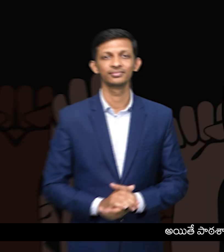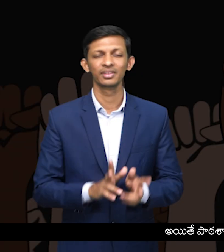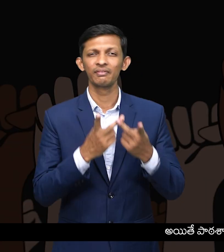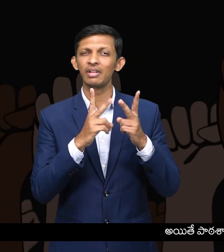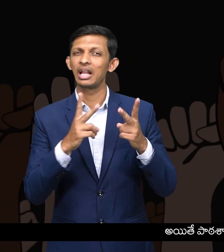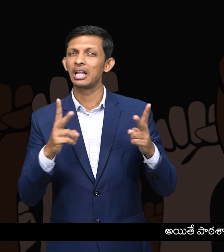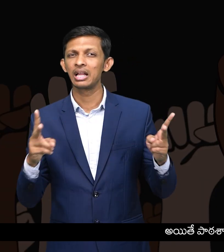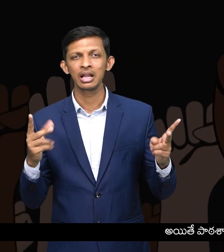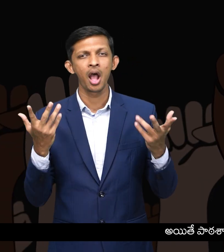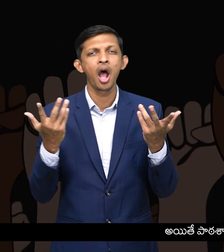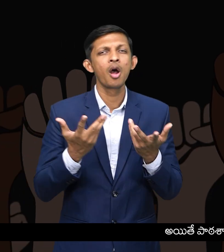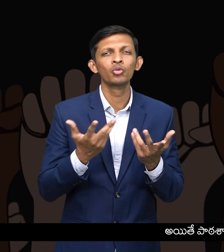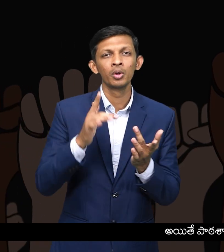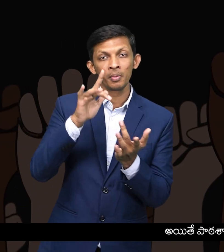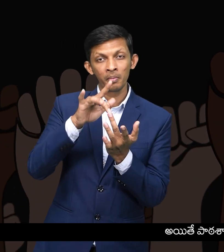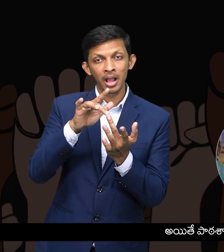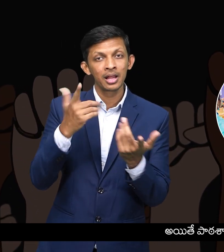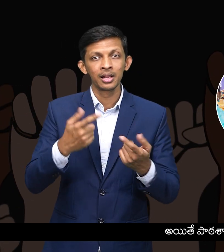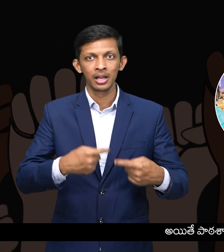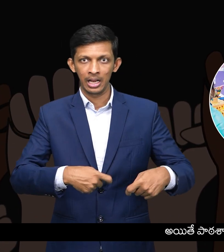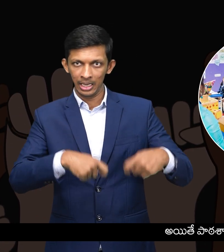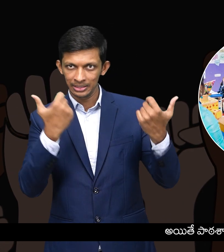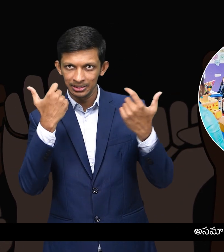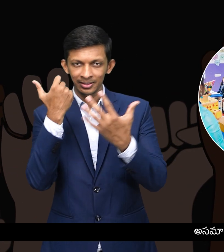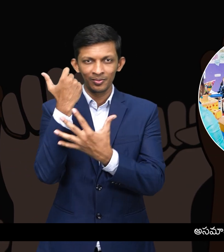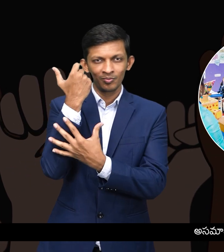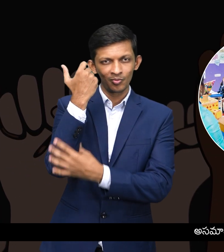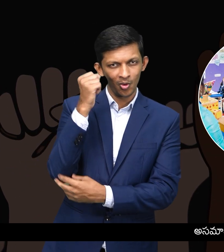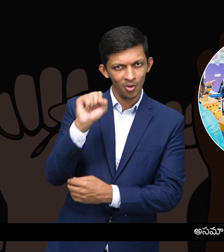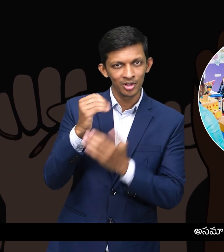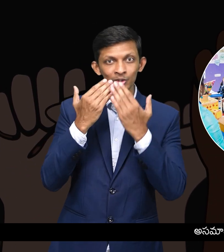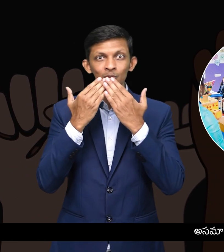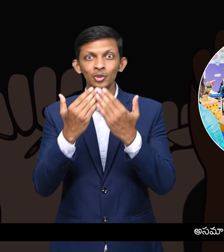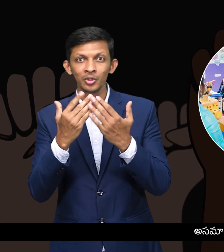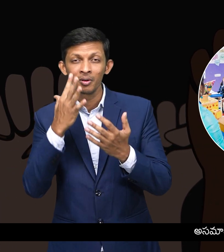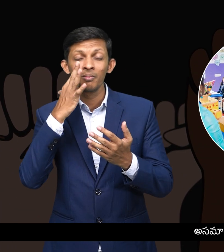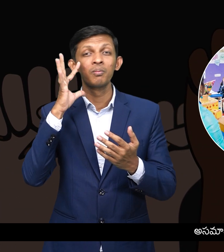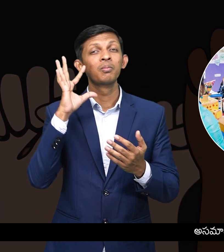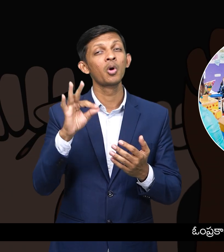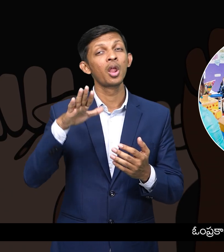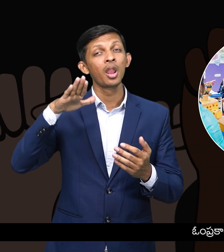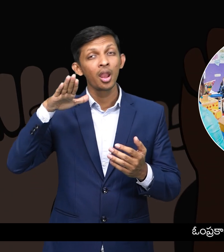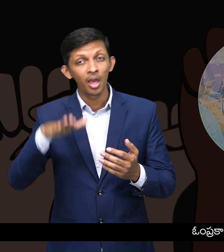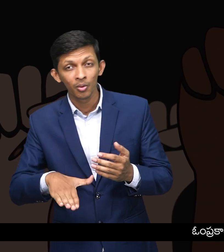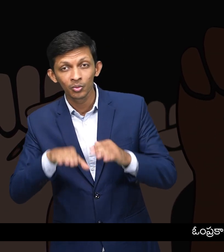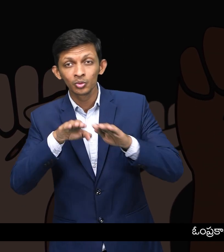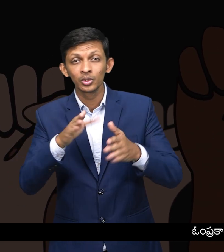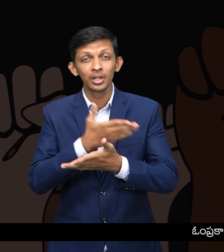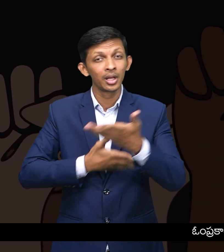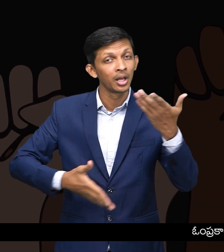అయితే పాఠశాలలో ధనిక పేద విద్యార్థుల మధ్య అసమానతలు కొనసాగుతున్నాయి. ఓం ప్రకాష్ వాల్మీకి వంటి దళిత